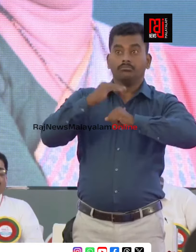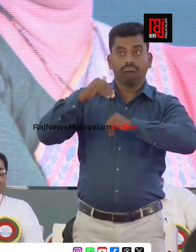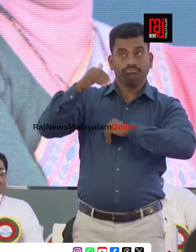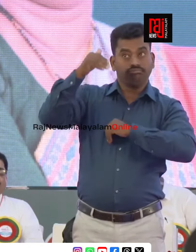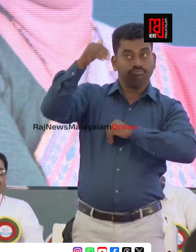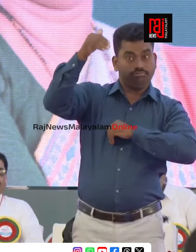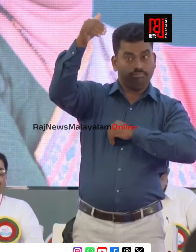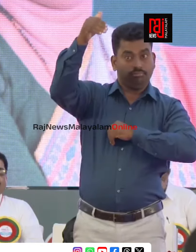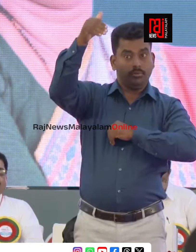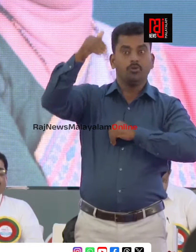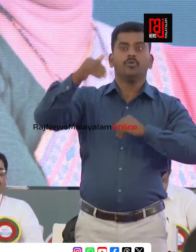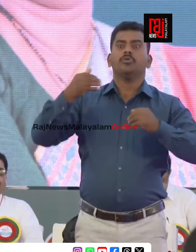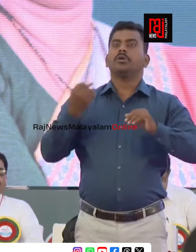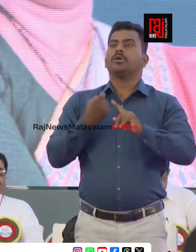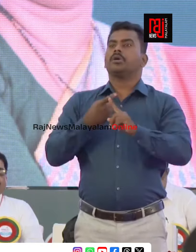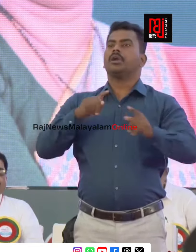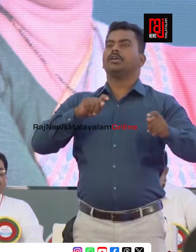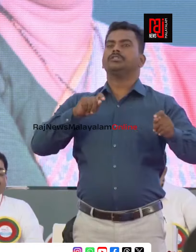ഭാഗമാക്കിക്കൊണ്ടാണ്.